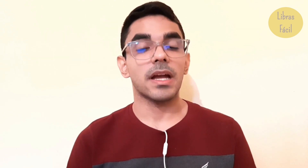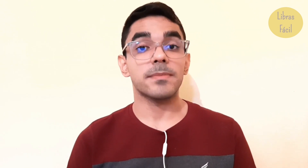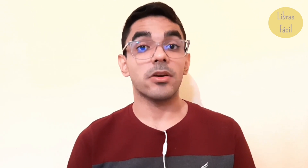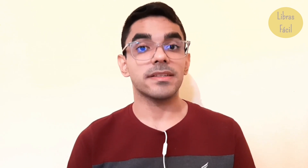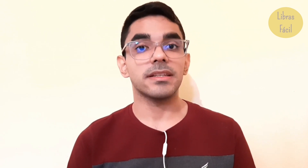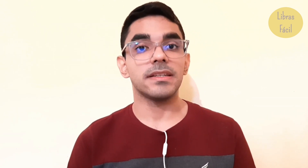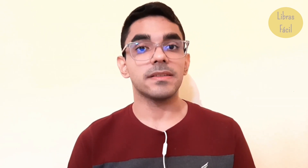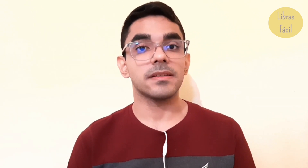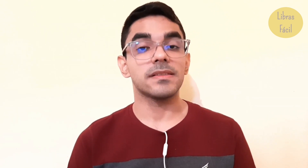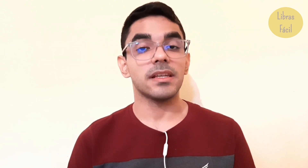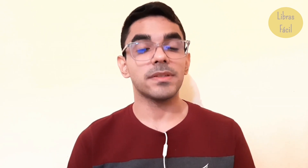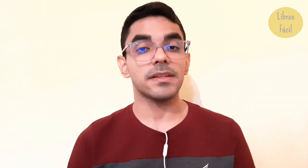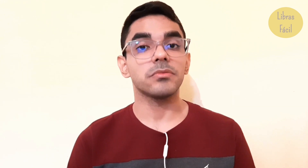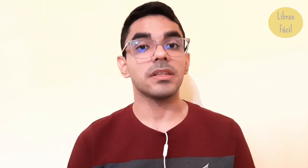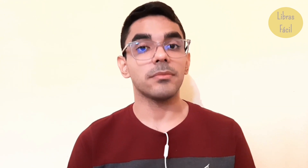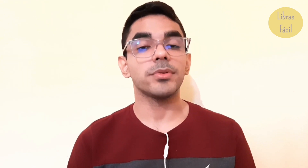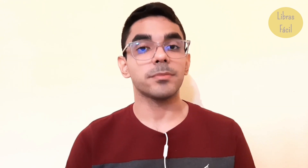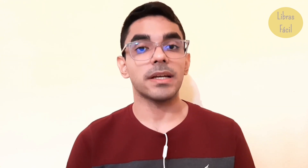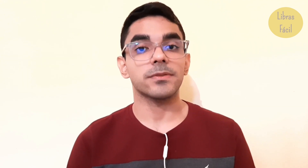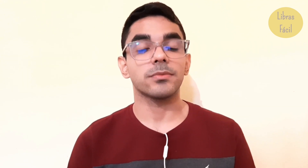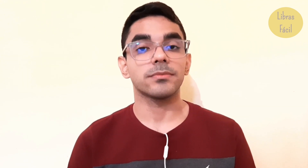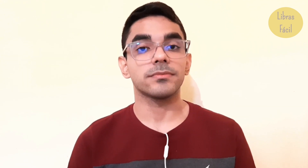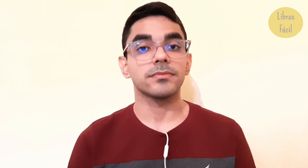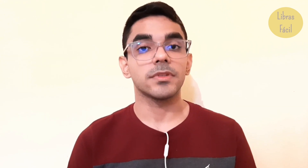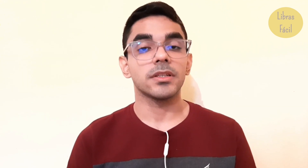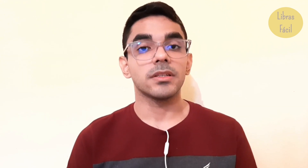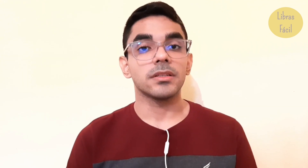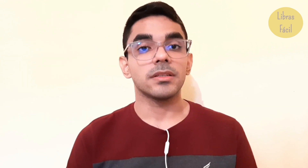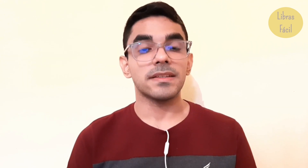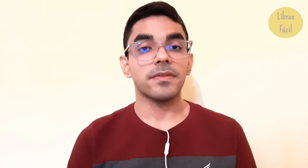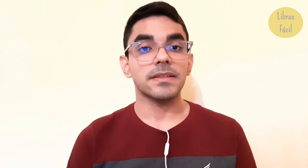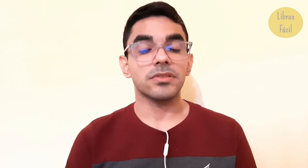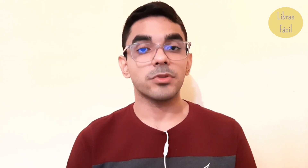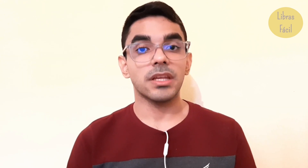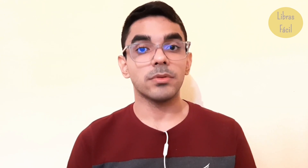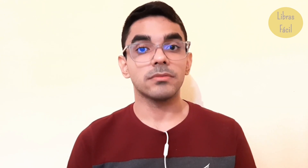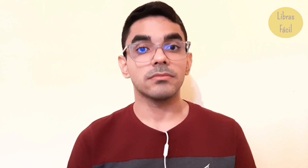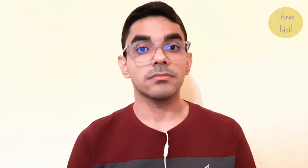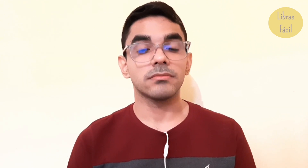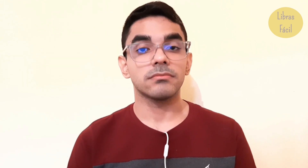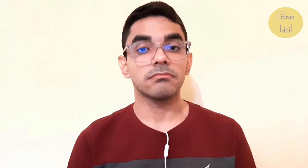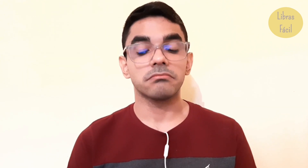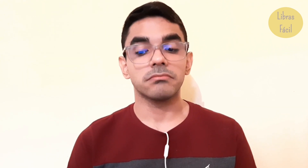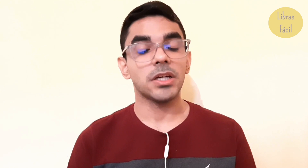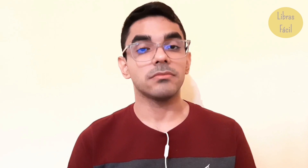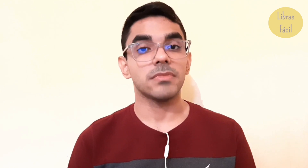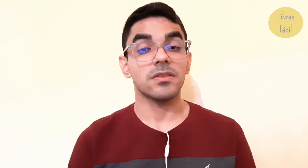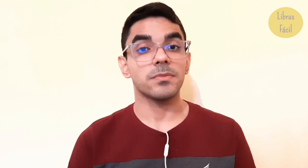maiores grandezas sempre serão tempo e espaço. Nessa frase nós temos tempo? Não, mas nós temos